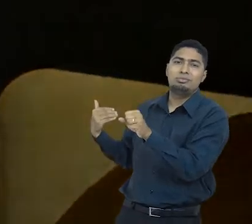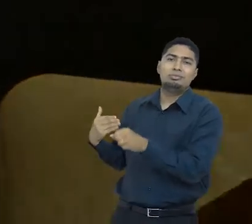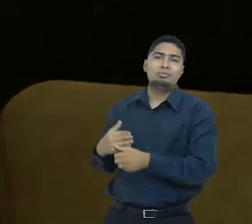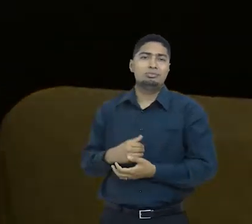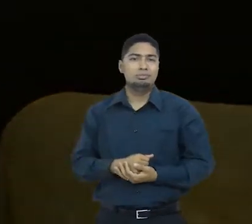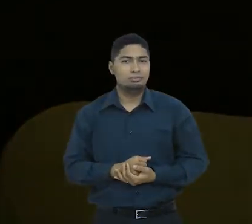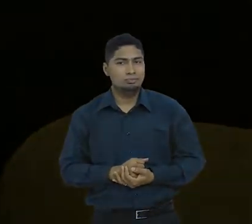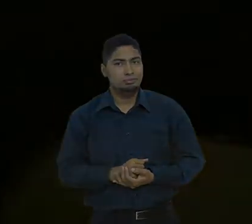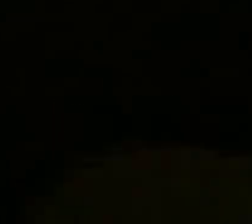mundo.